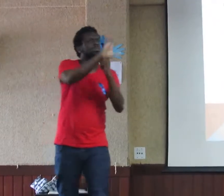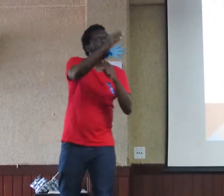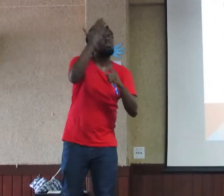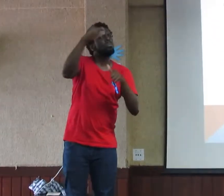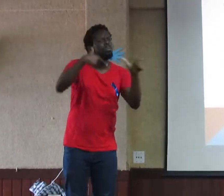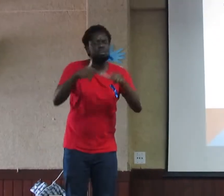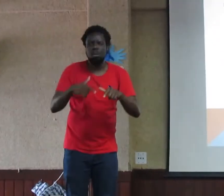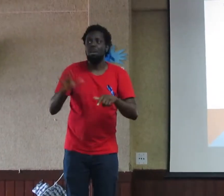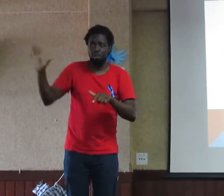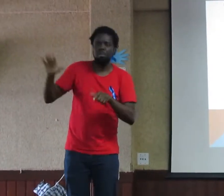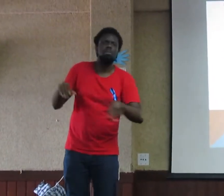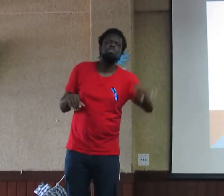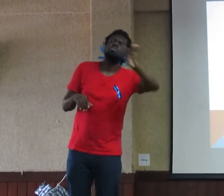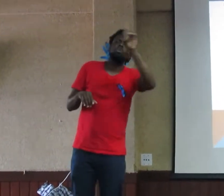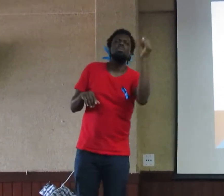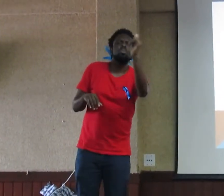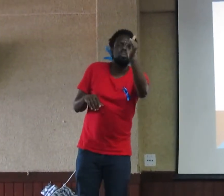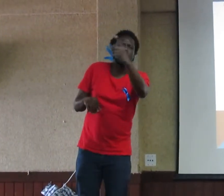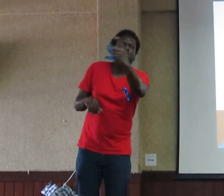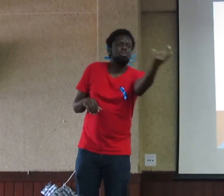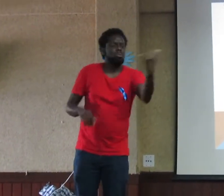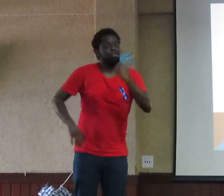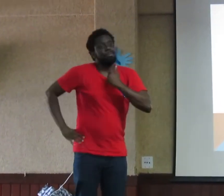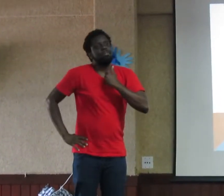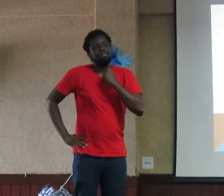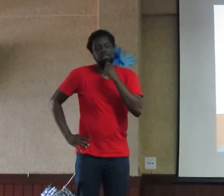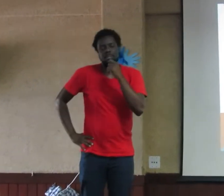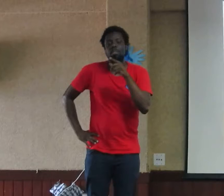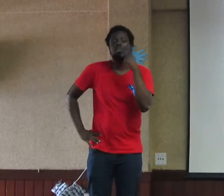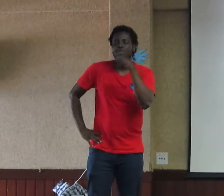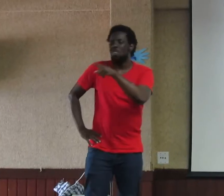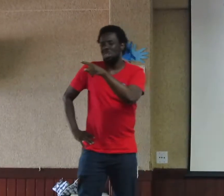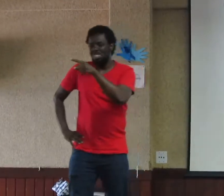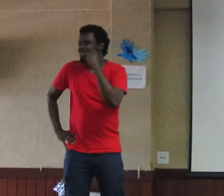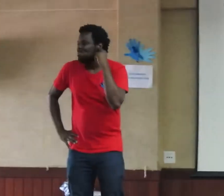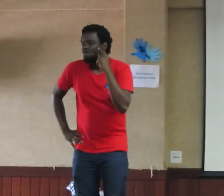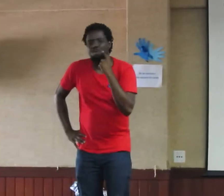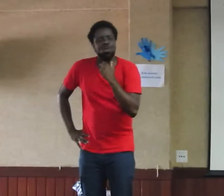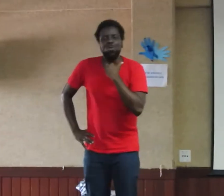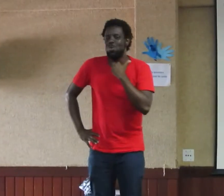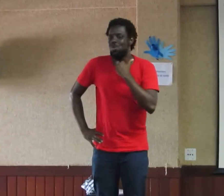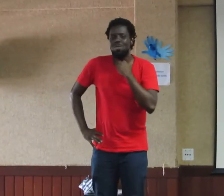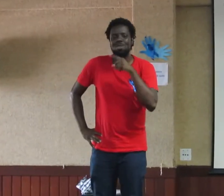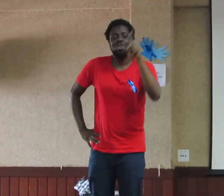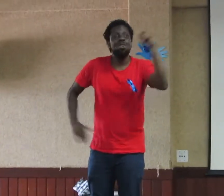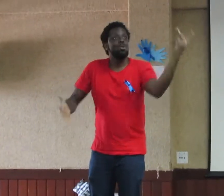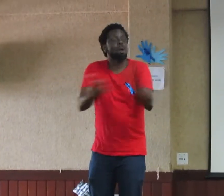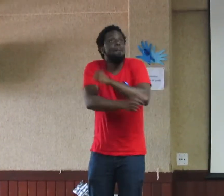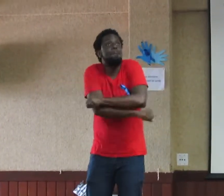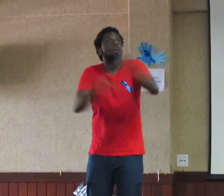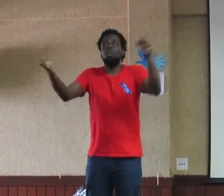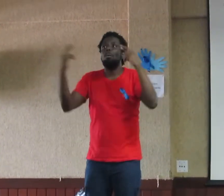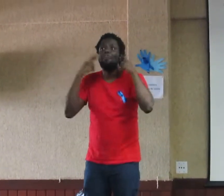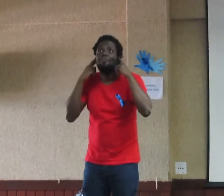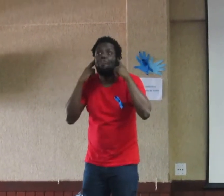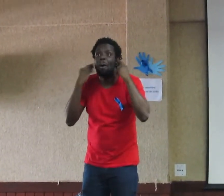dessa prova, aí eu encontrei um amigo ouvinte e perguntei: e aí, o resultado já saiu? E aí ele me falou: você passou,